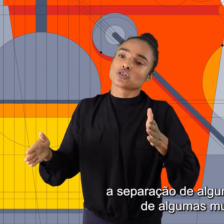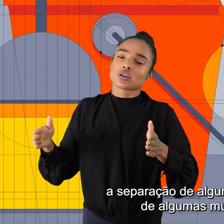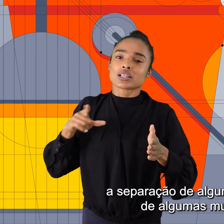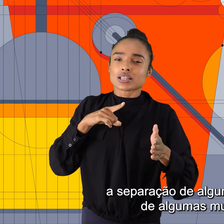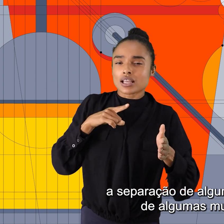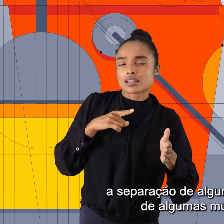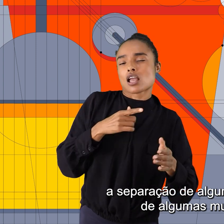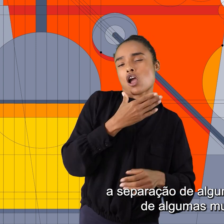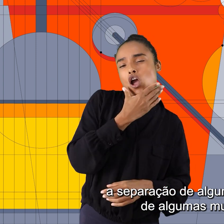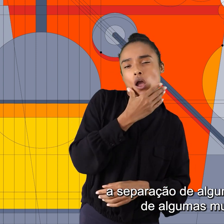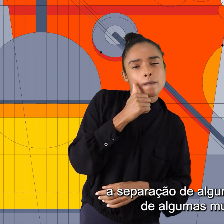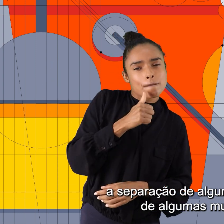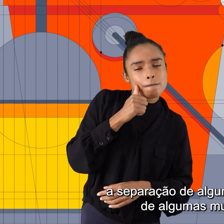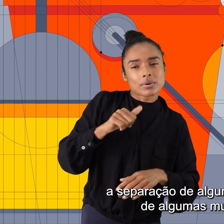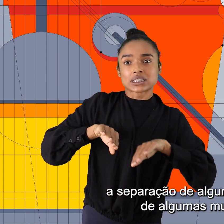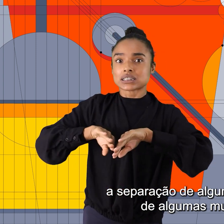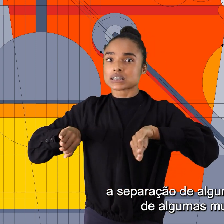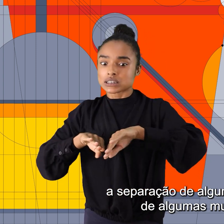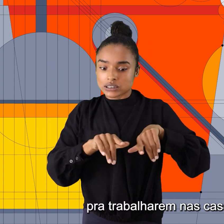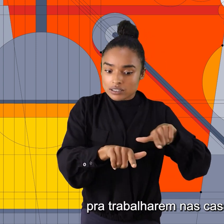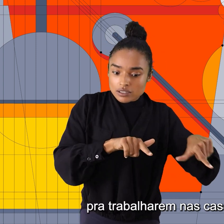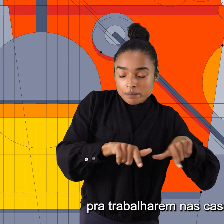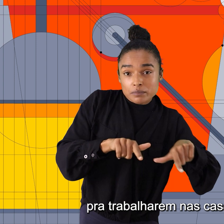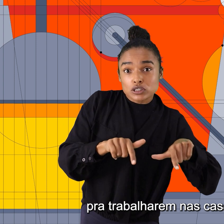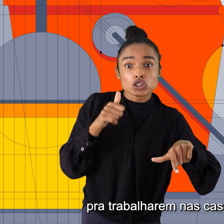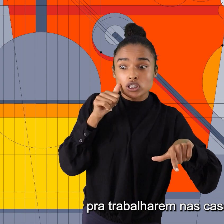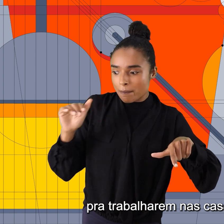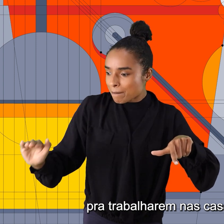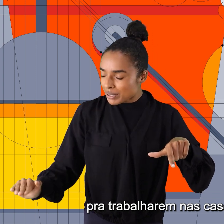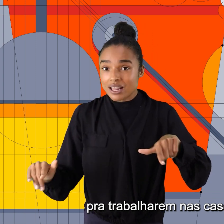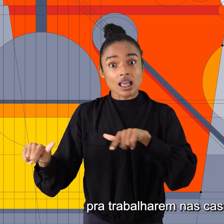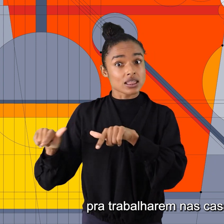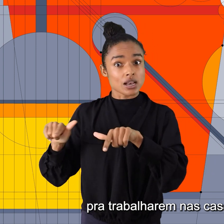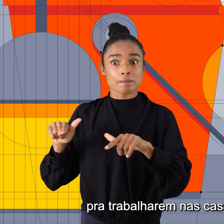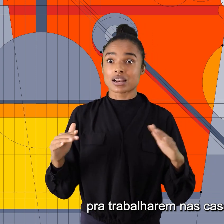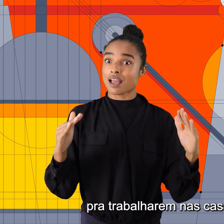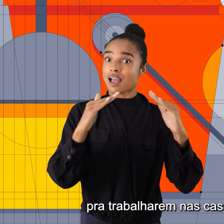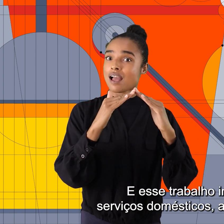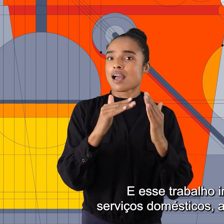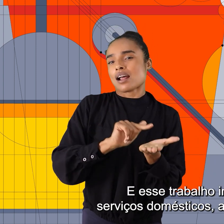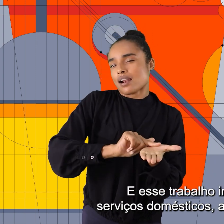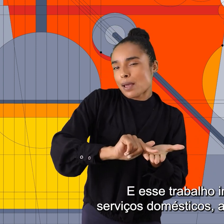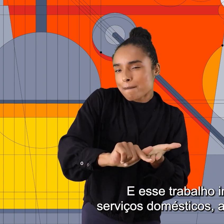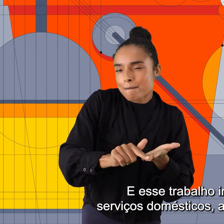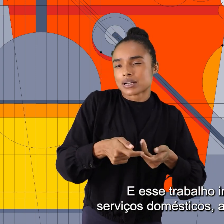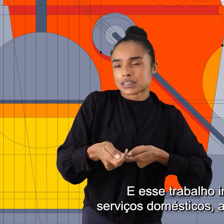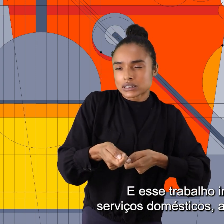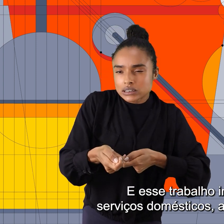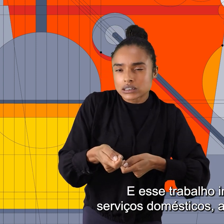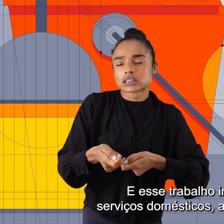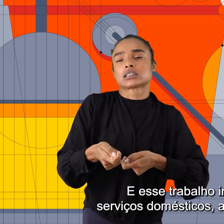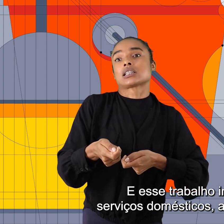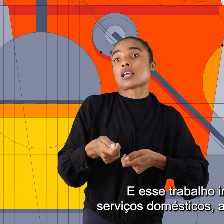a separação de algumas meninas, de algumas mulheres para trabalharem nas casas dos senhores. E esse trabalho